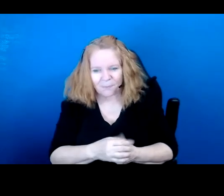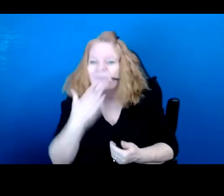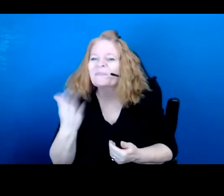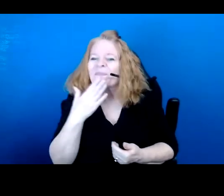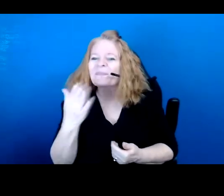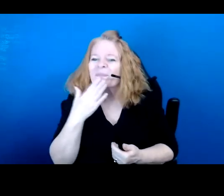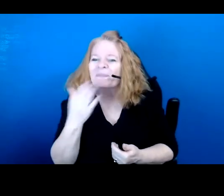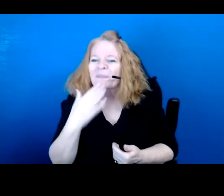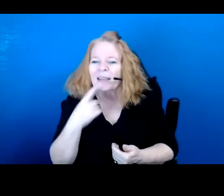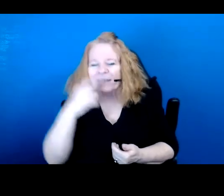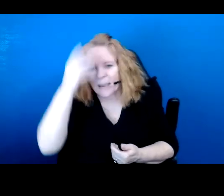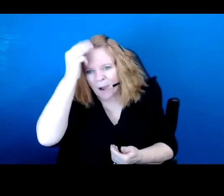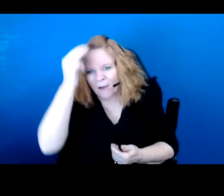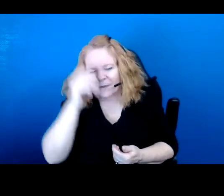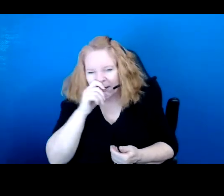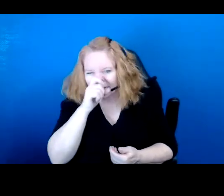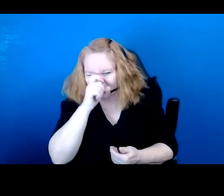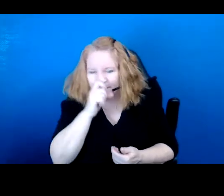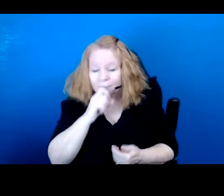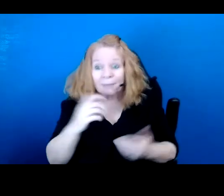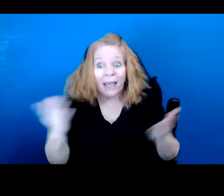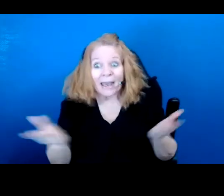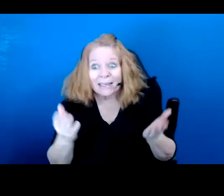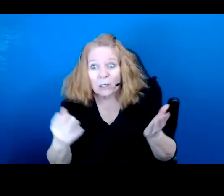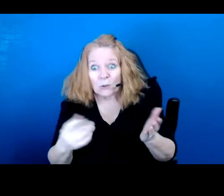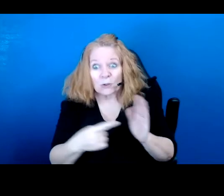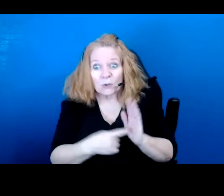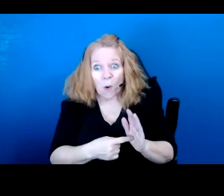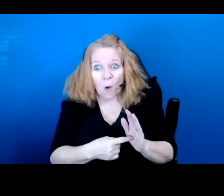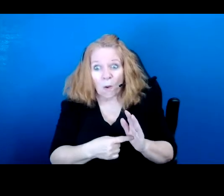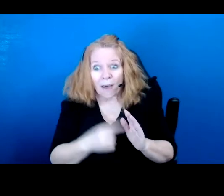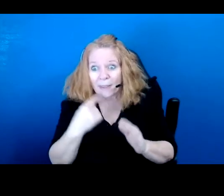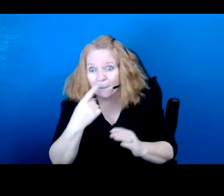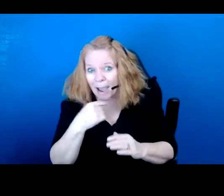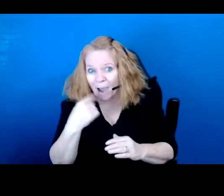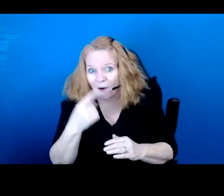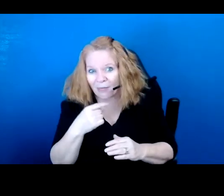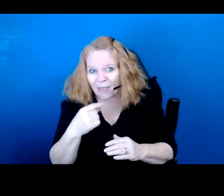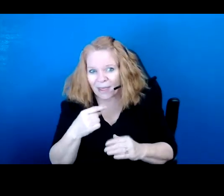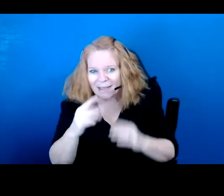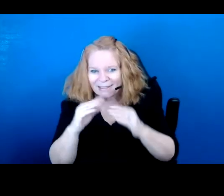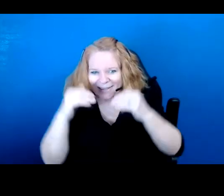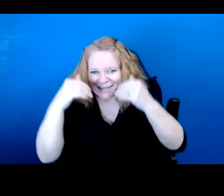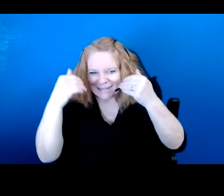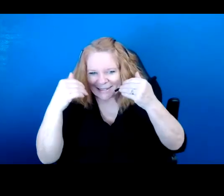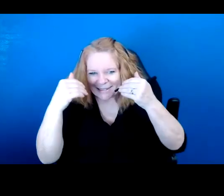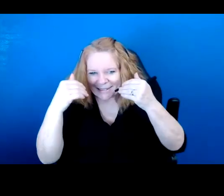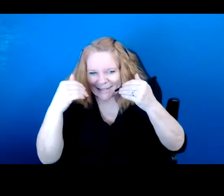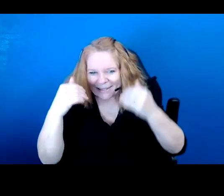mazapán y se la dio a madre marvin dice gracias y aquí tenemos